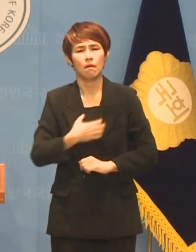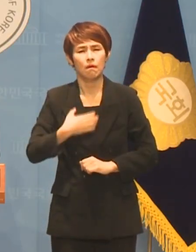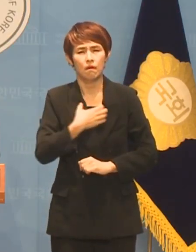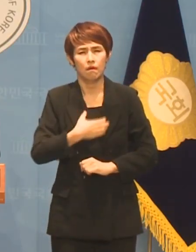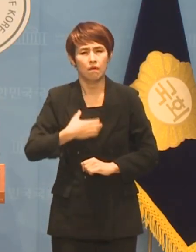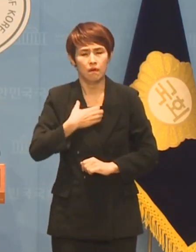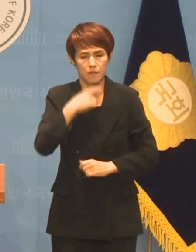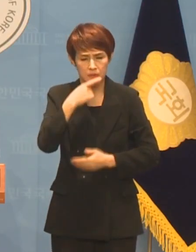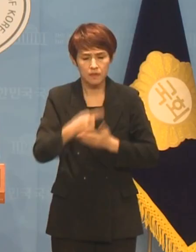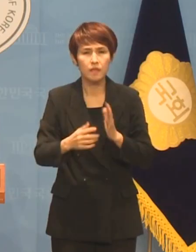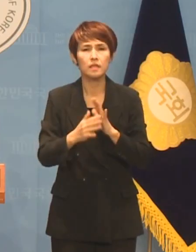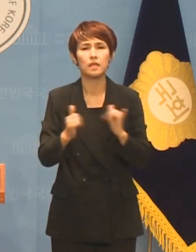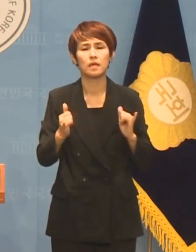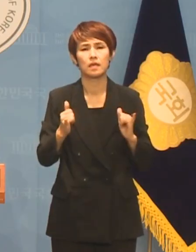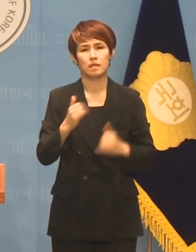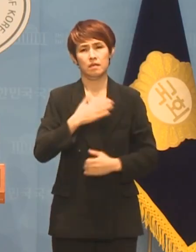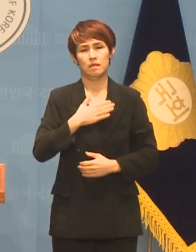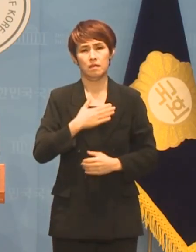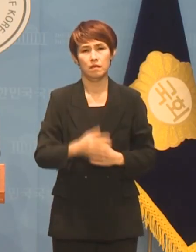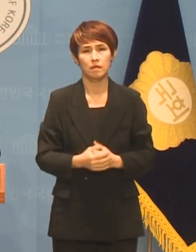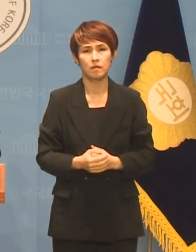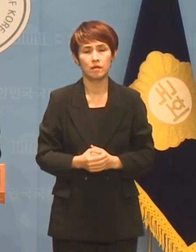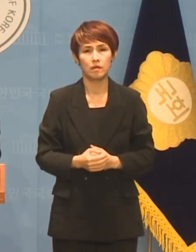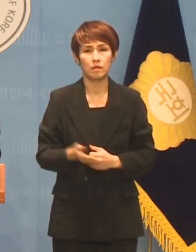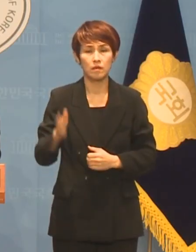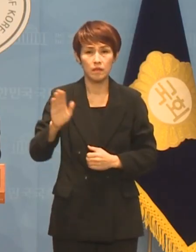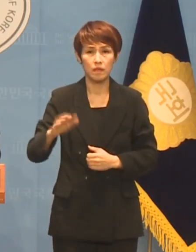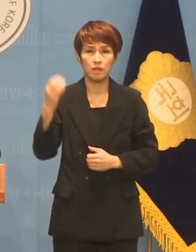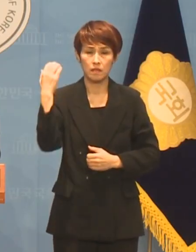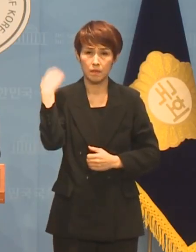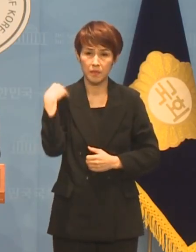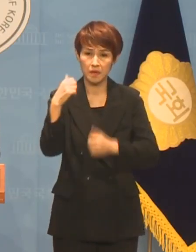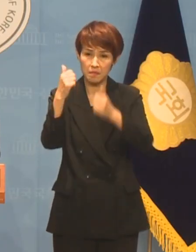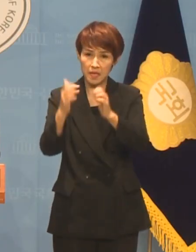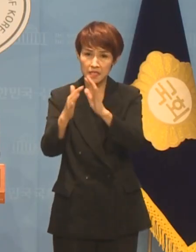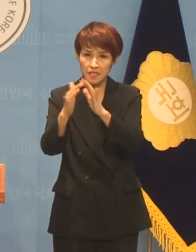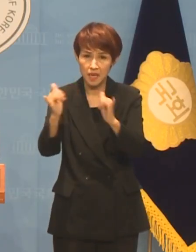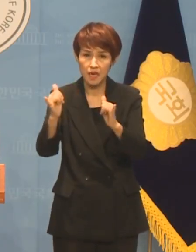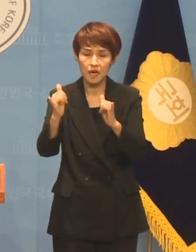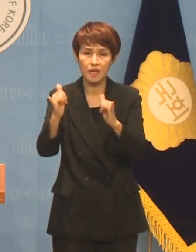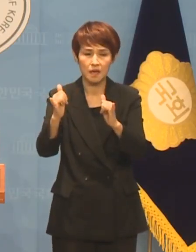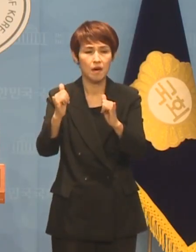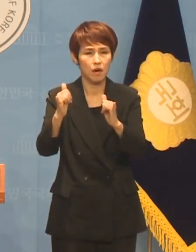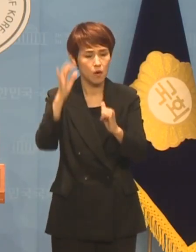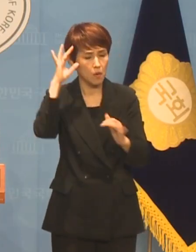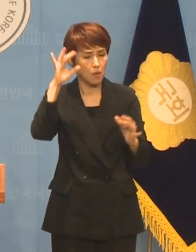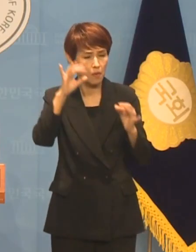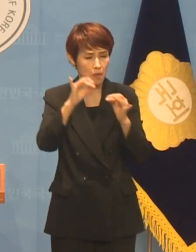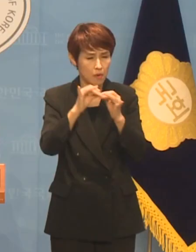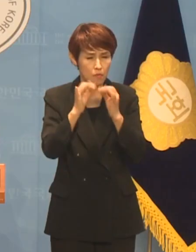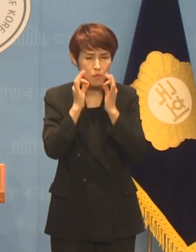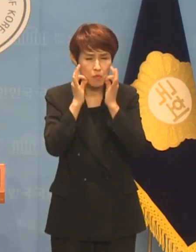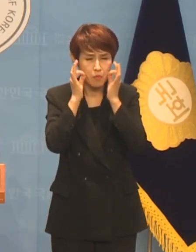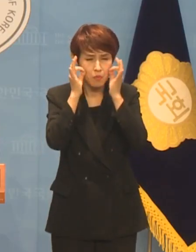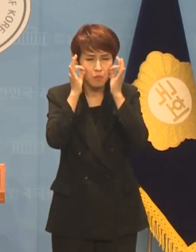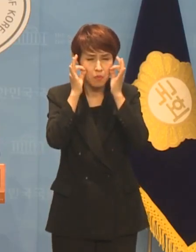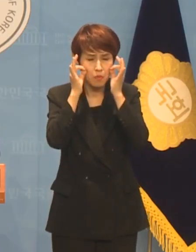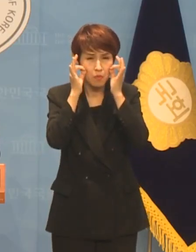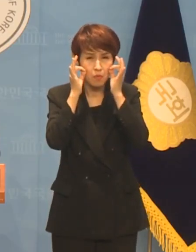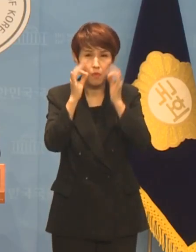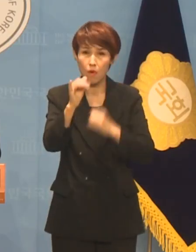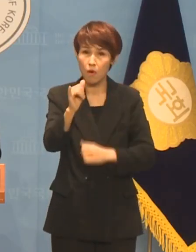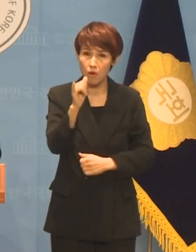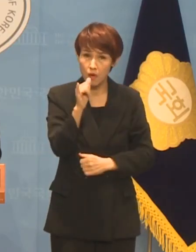대해 담당 판사들이 공감해 보려는 노력을 조금이라도